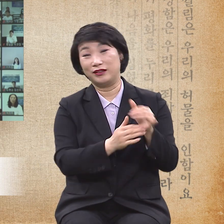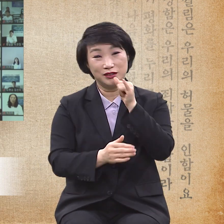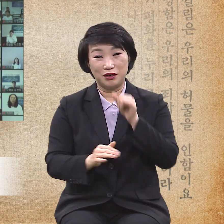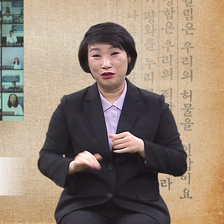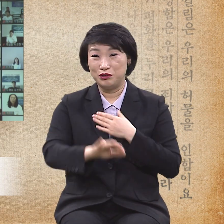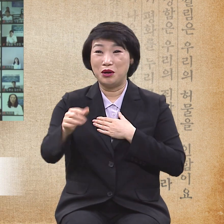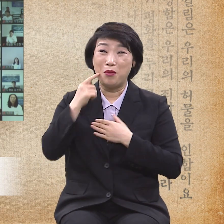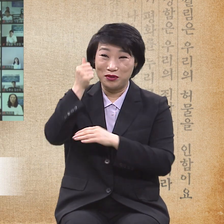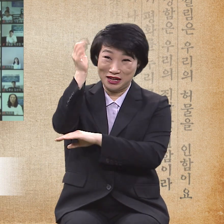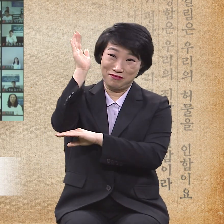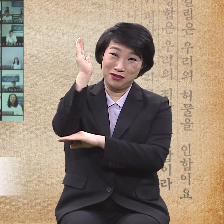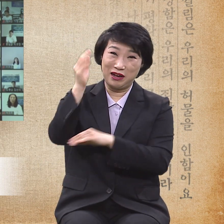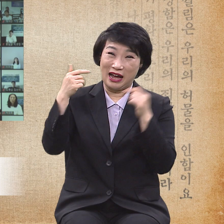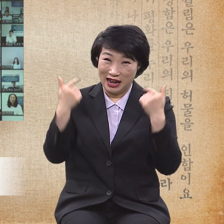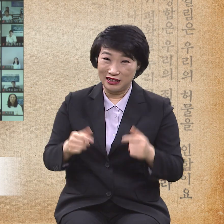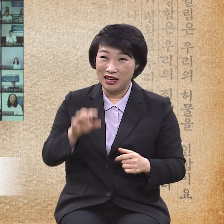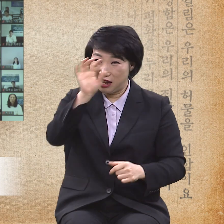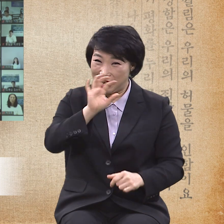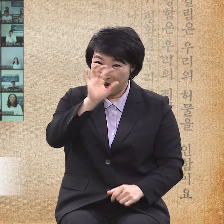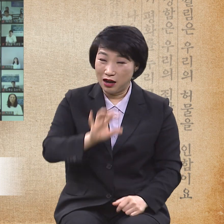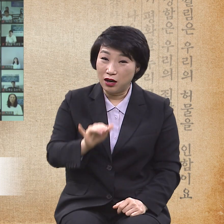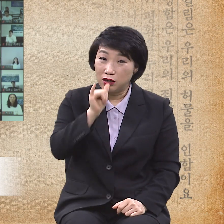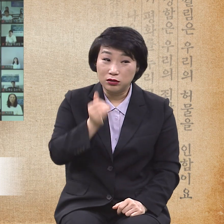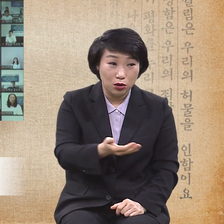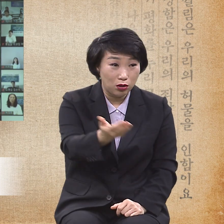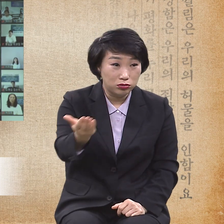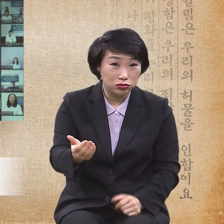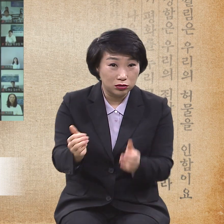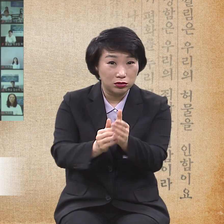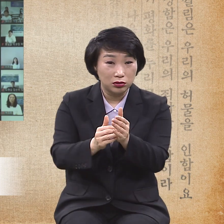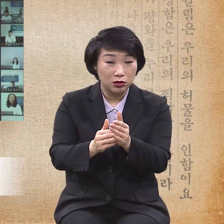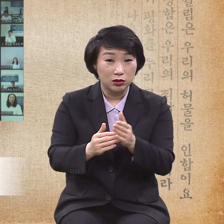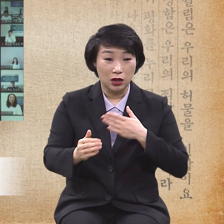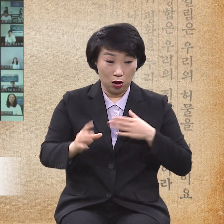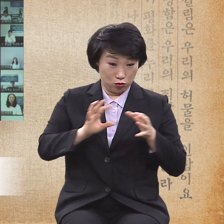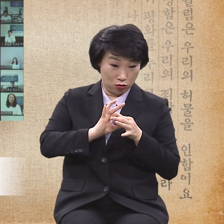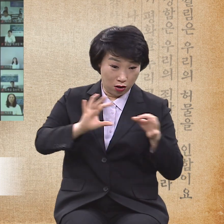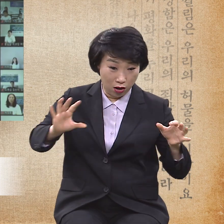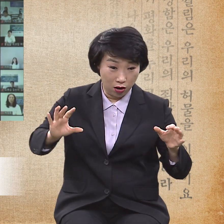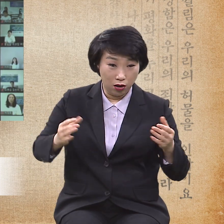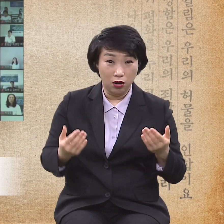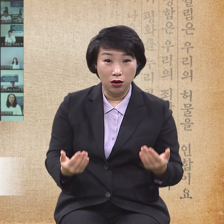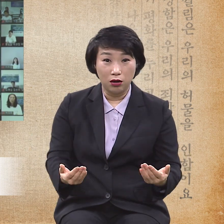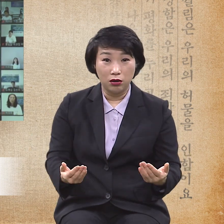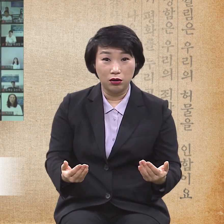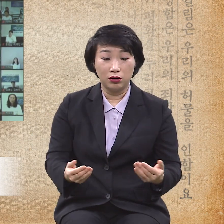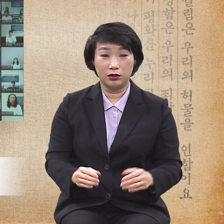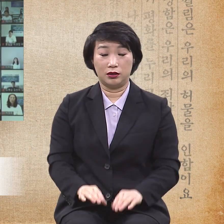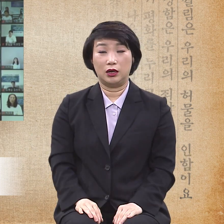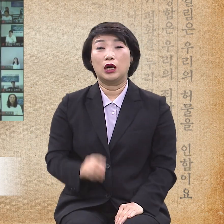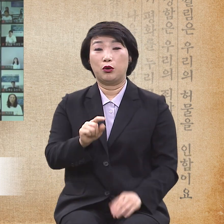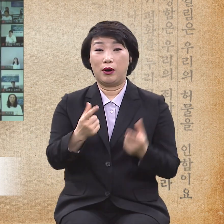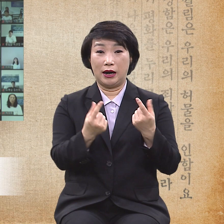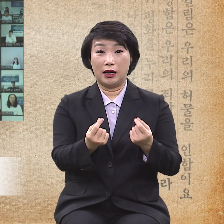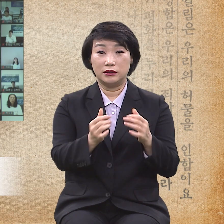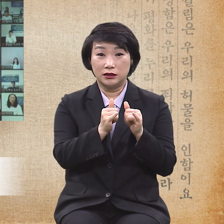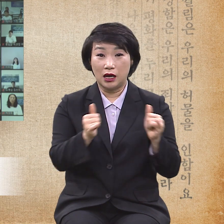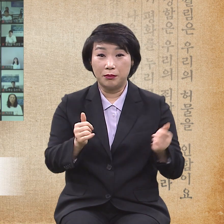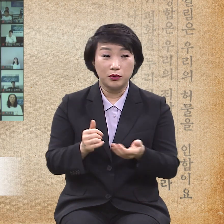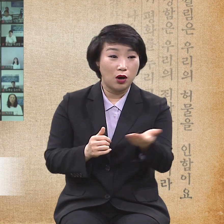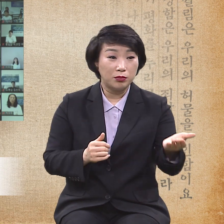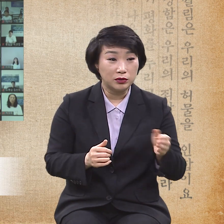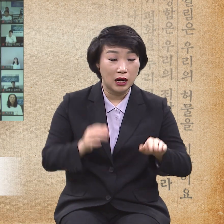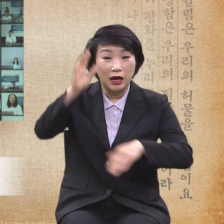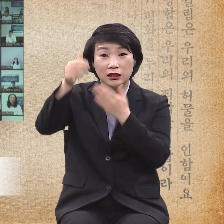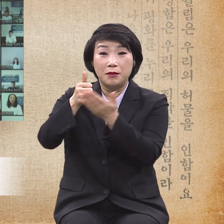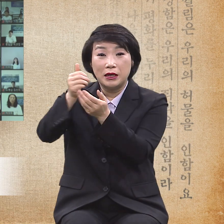우리 목사님 자주 하시는 말씀이지. 나와 상관이 없어. 이런 사람이